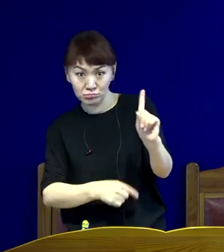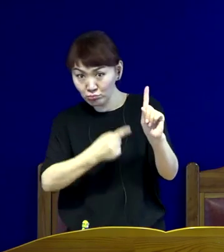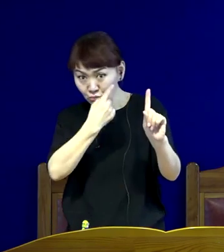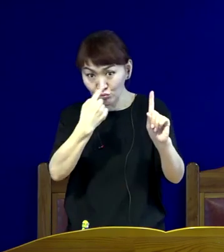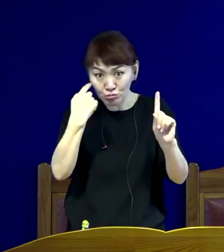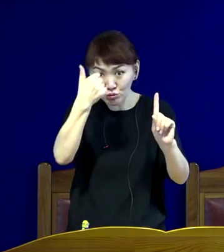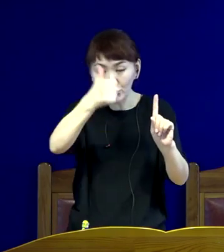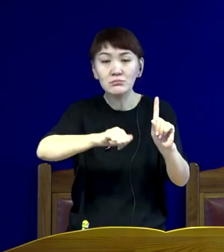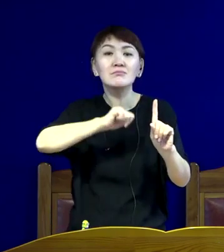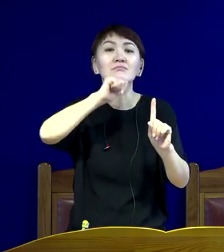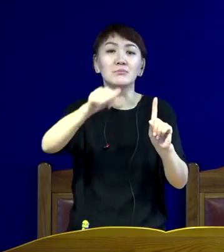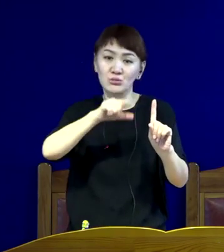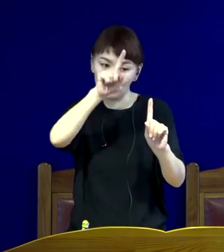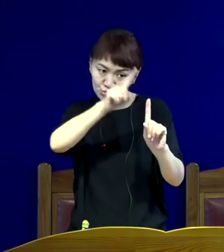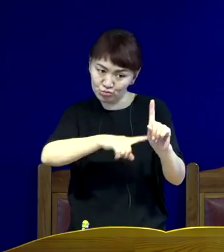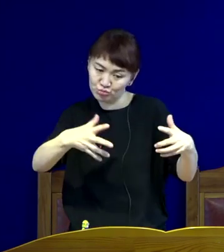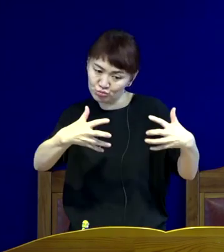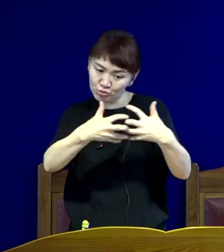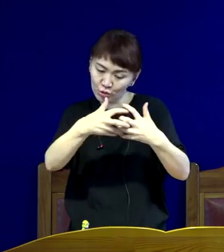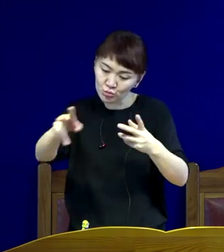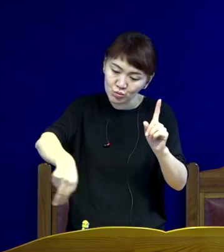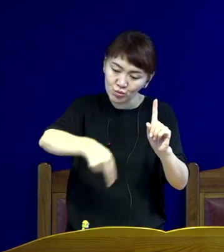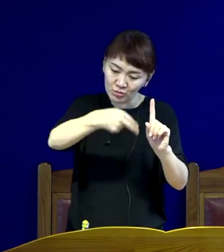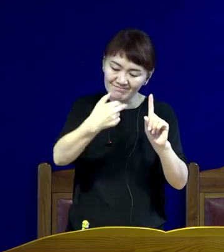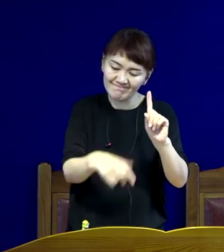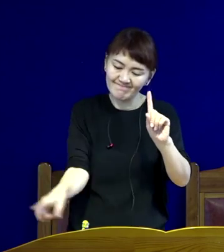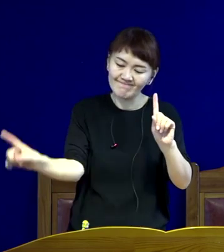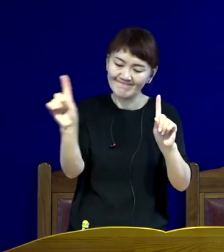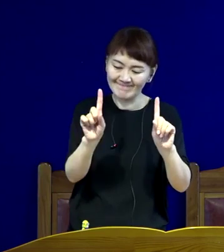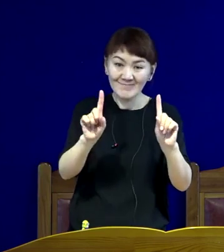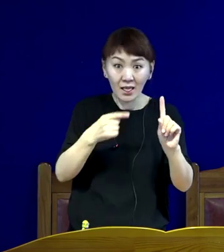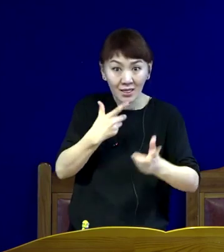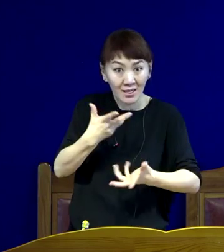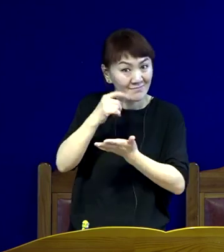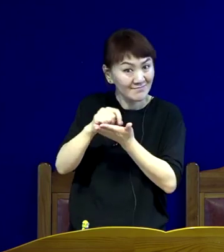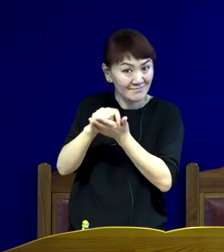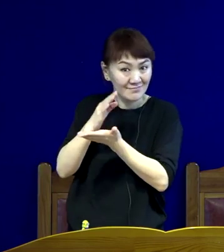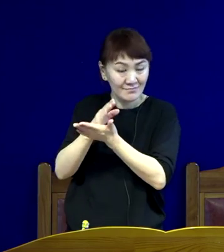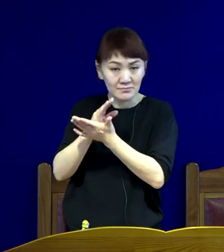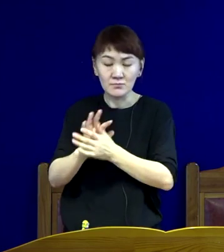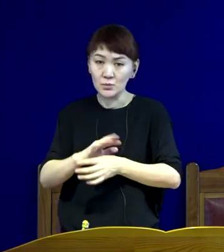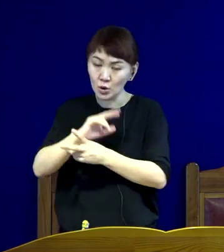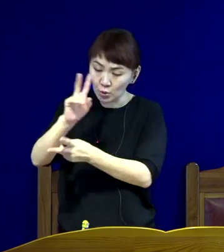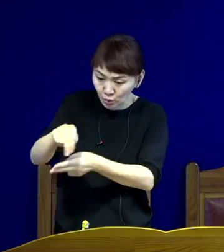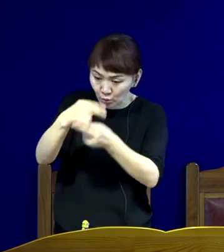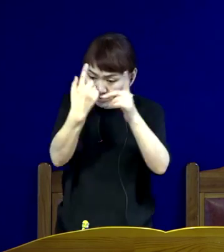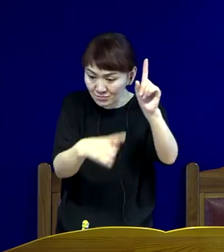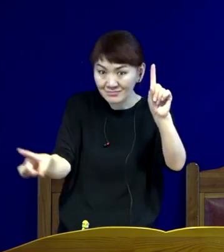그제 그슨 벤테 없는 배필로 지어진 그 사람을 보면서 두슬릭치